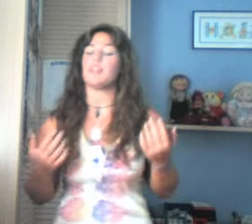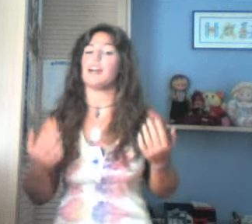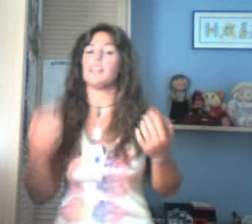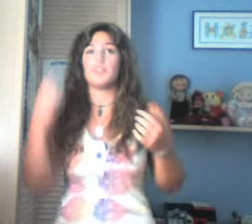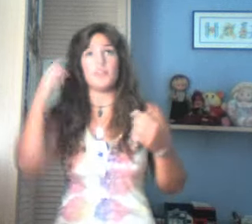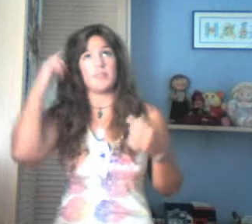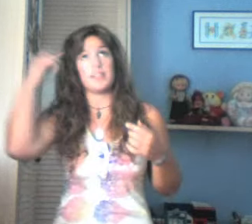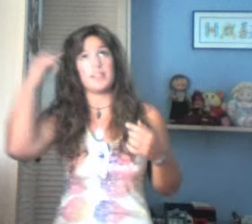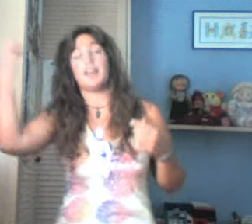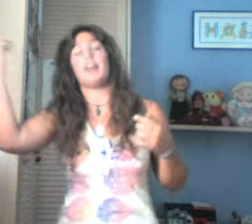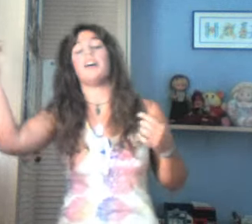podrás